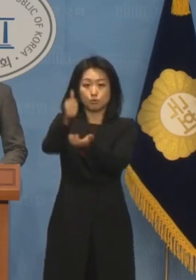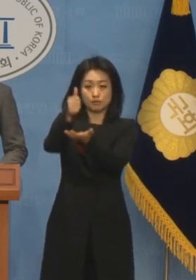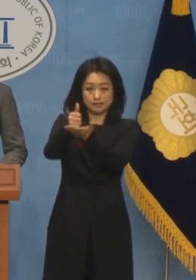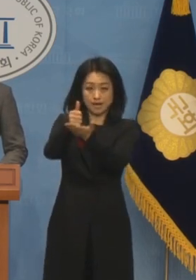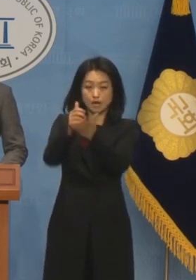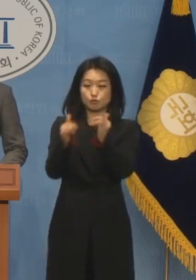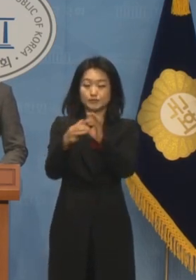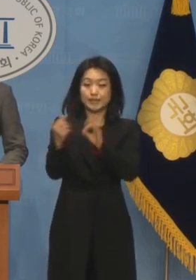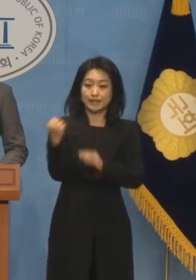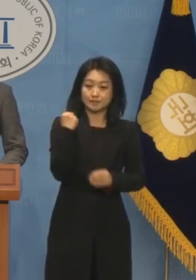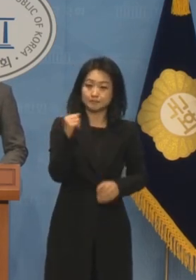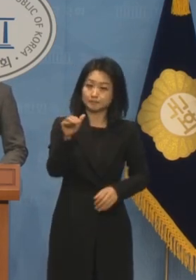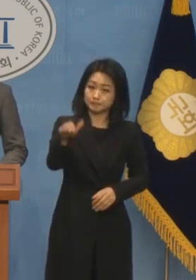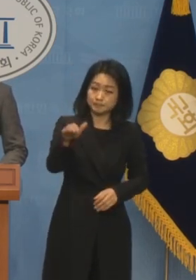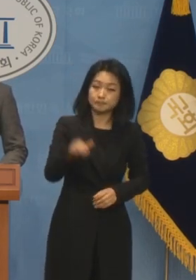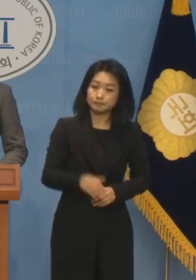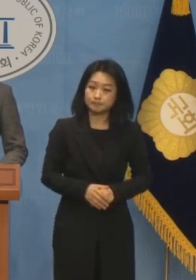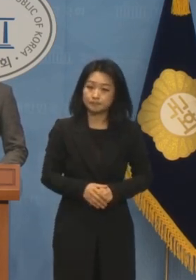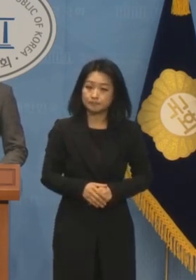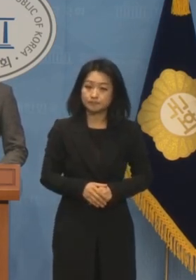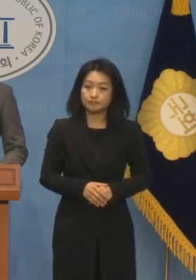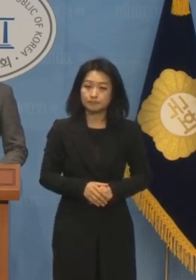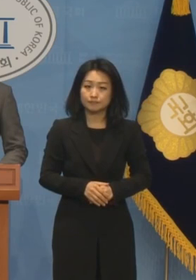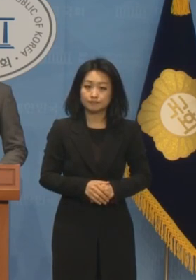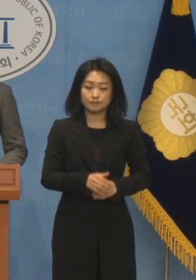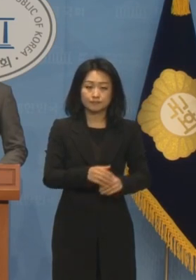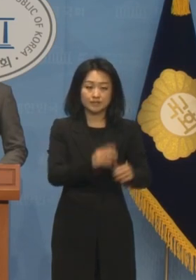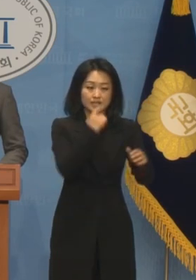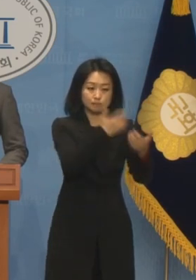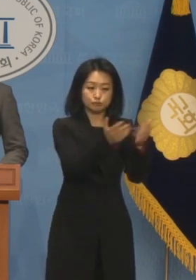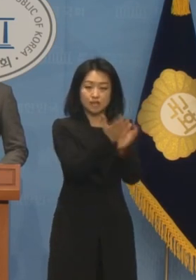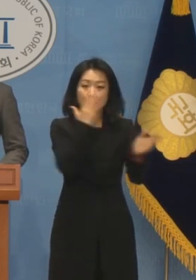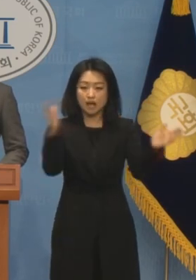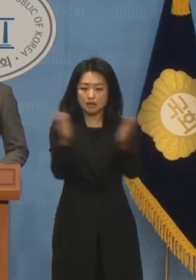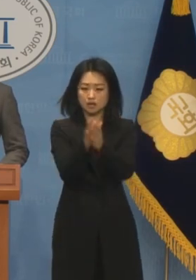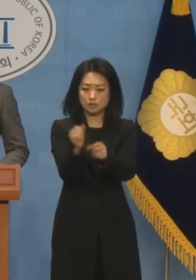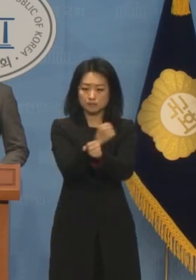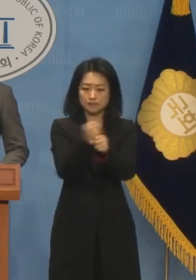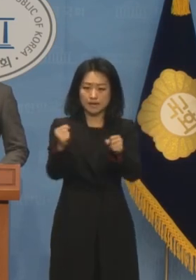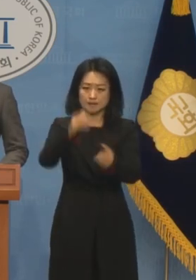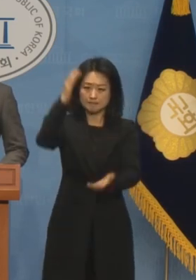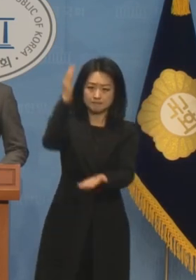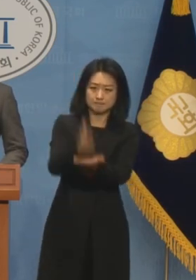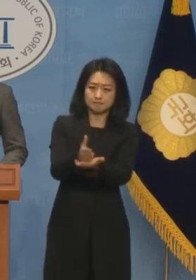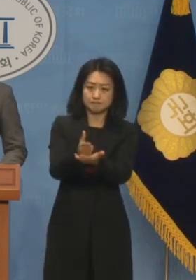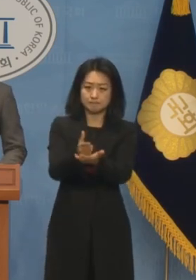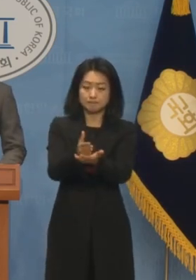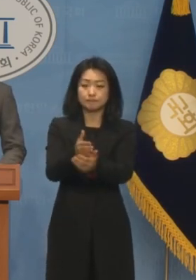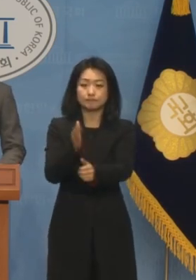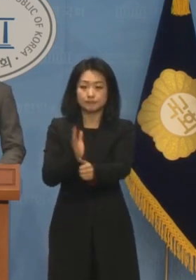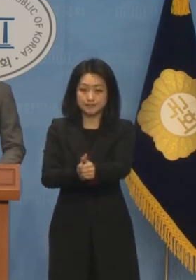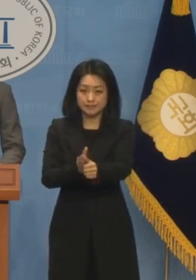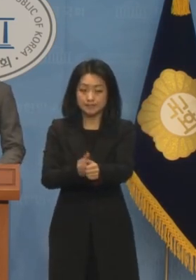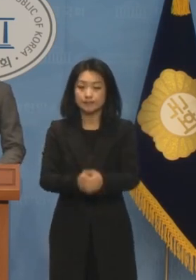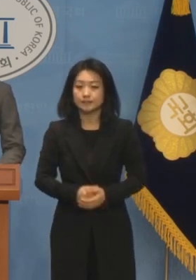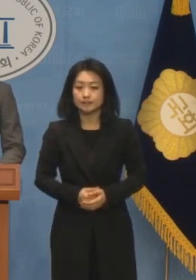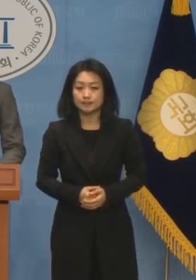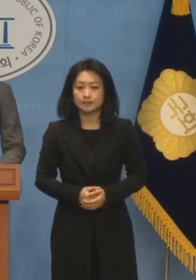비대위원장과 국민의힘은 몰상식한 협잡을 당장 중단해야 합니다.